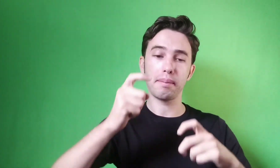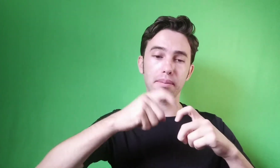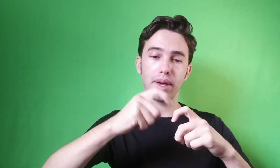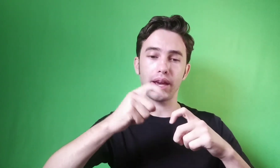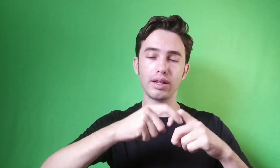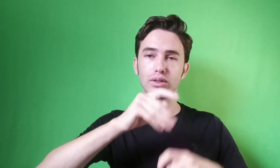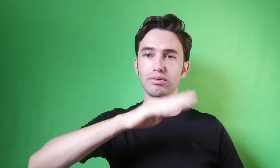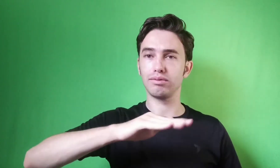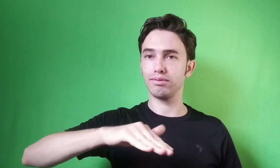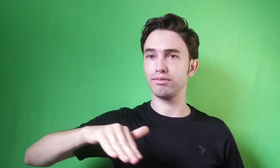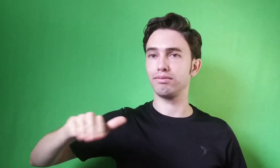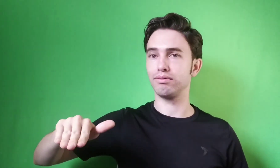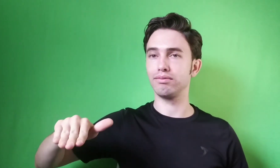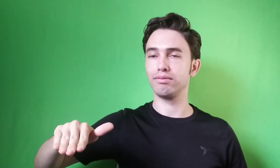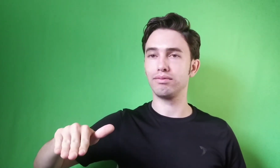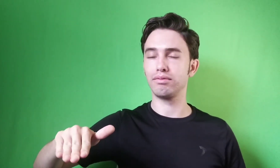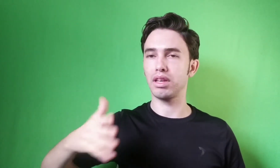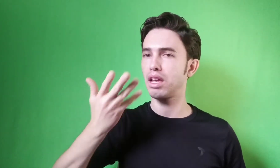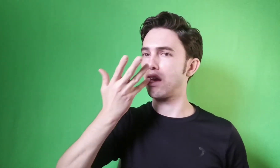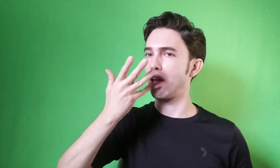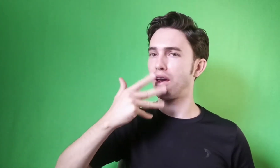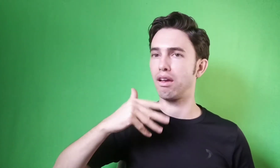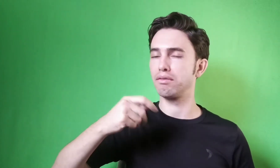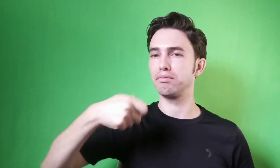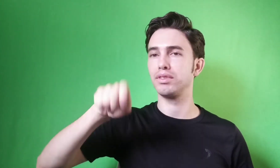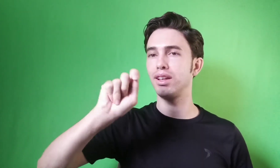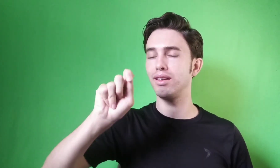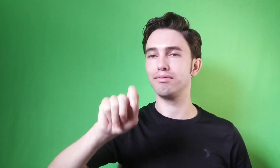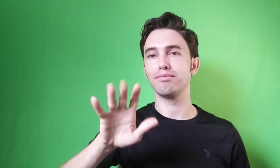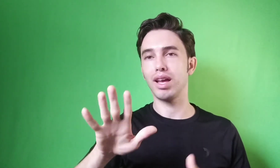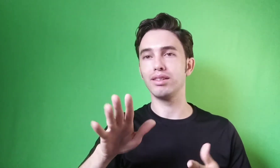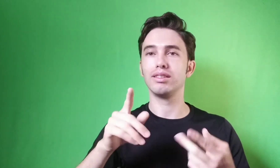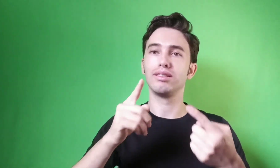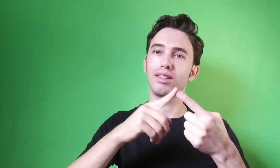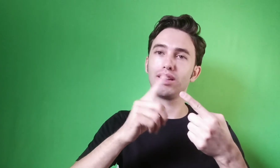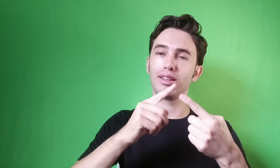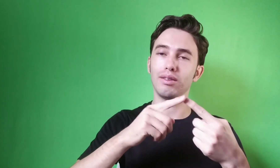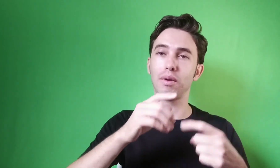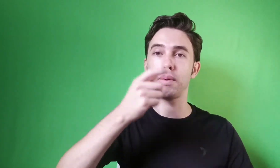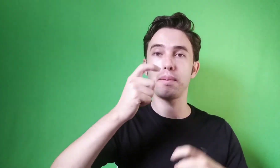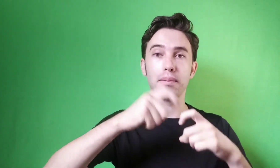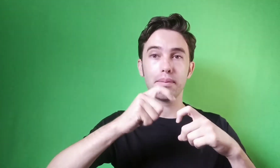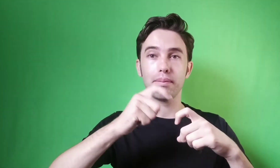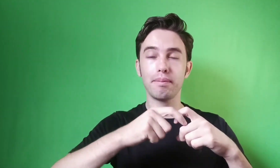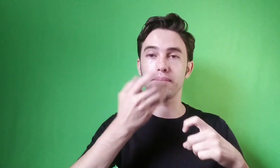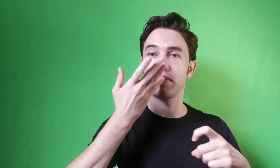ser feito assim, médico, criança, sem precisar passar a mão nos lábios. Então são duas